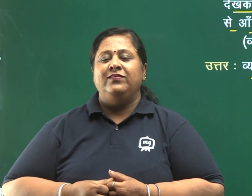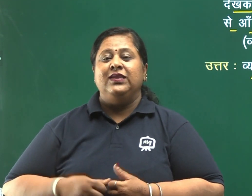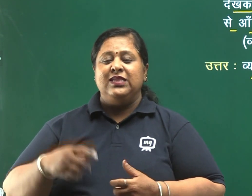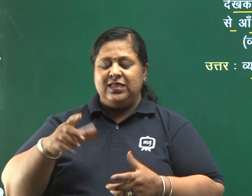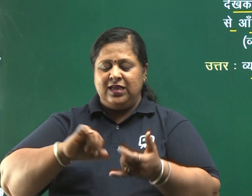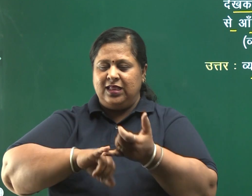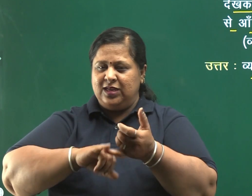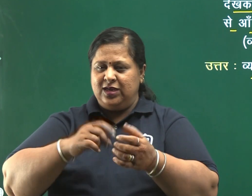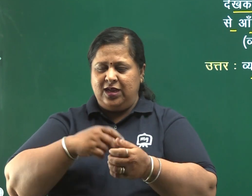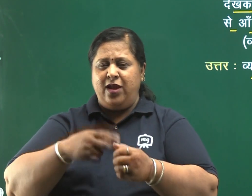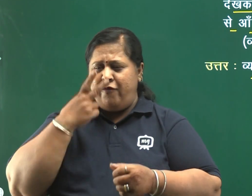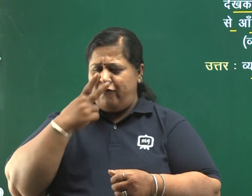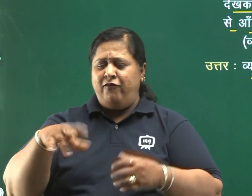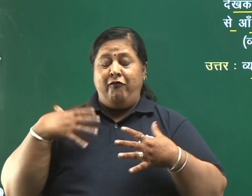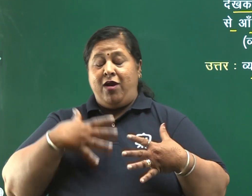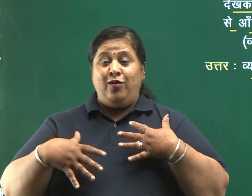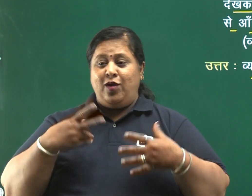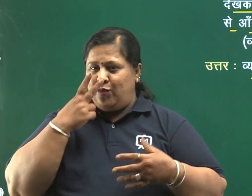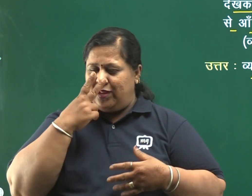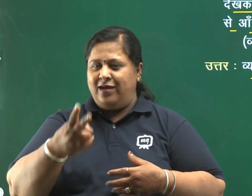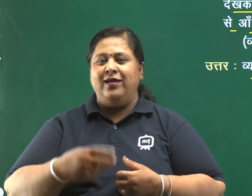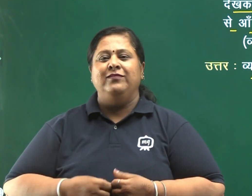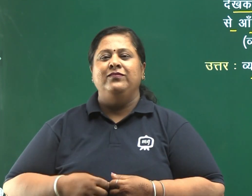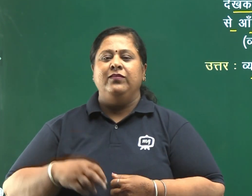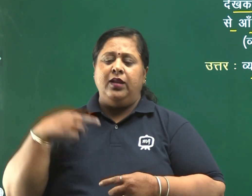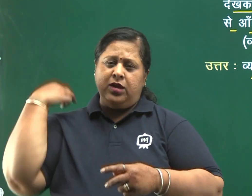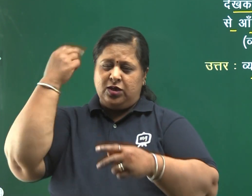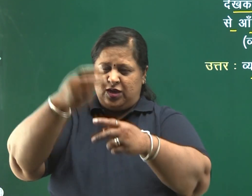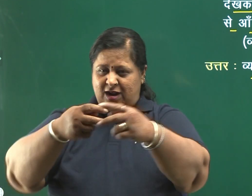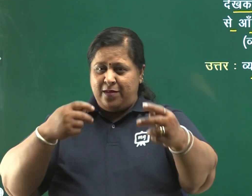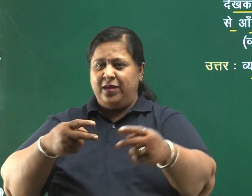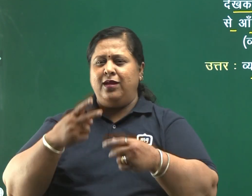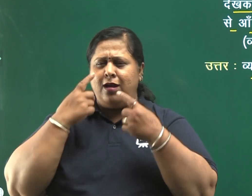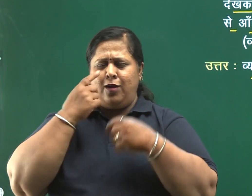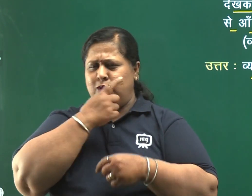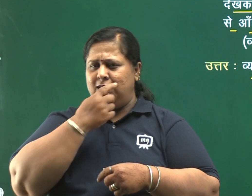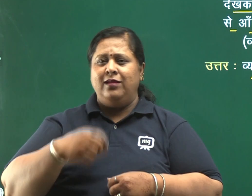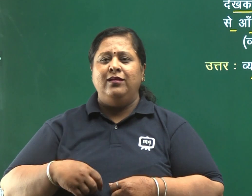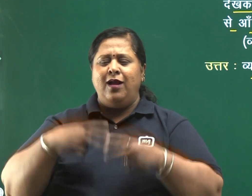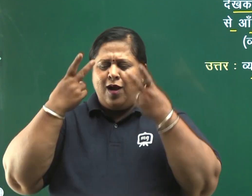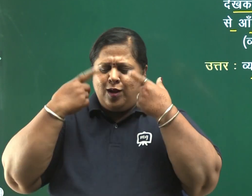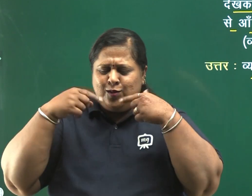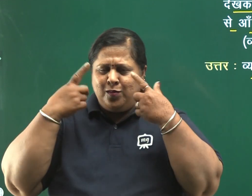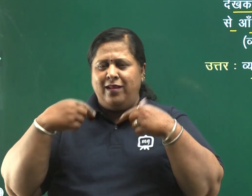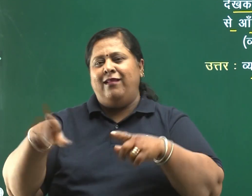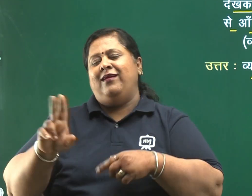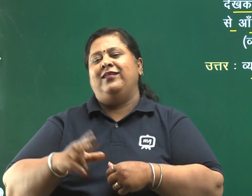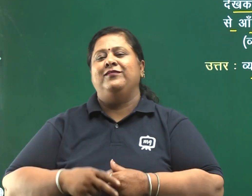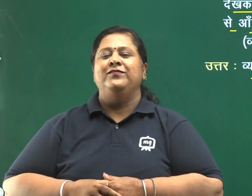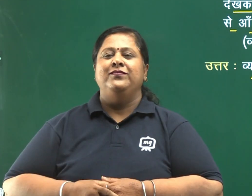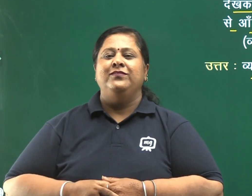सीता जी की व्याकुलता को देखकर श्री राम की आंखों से आंसू बहने लगे